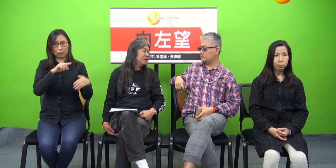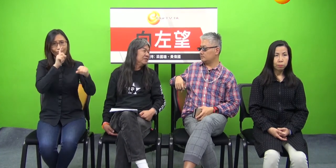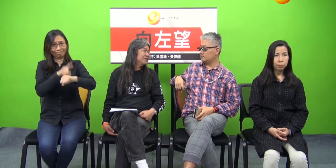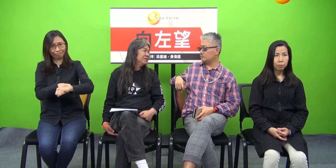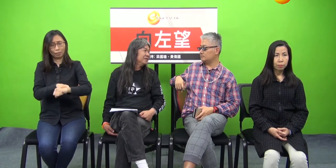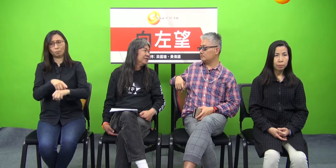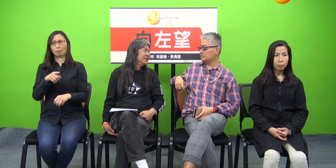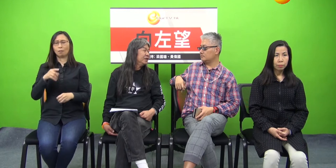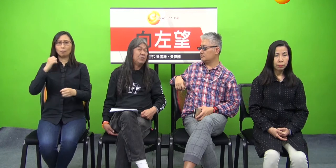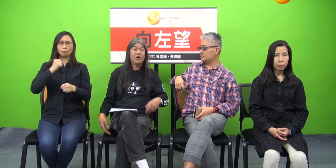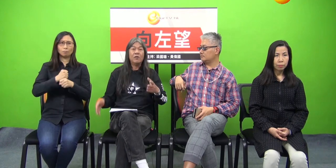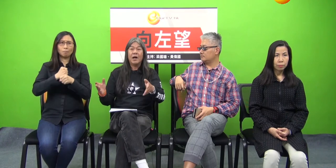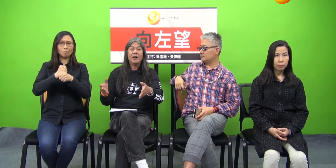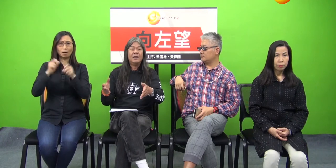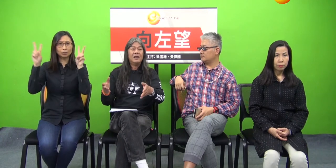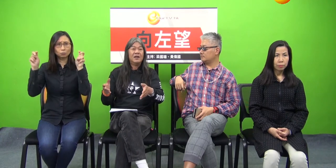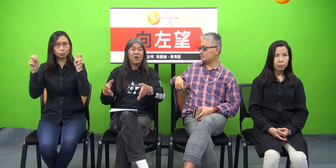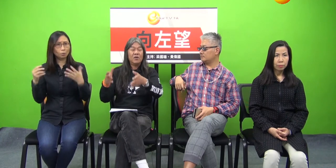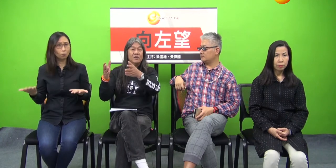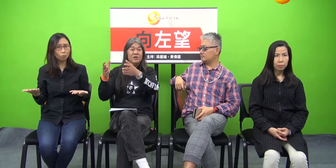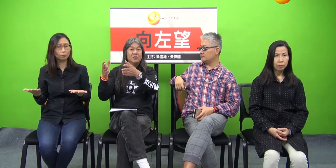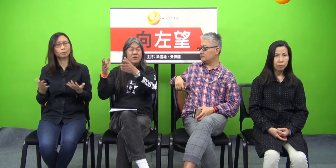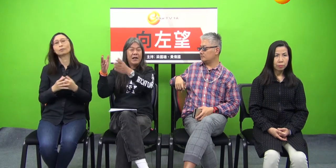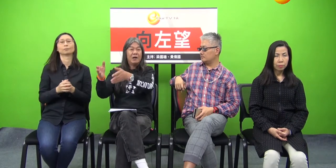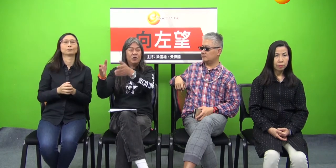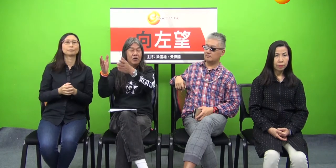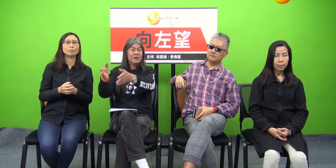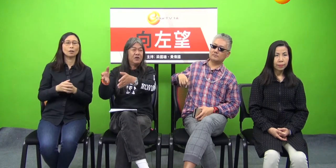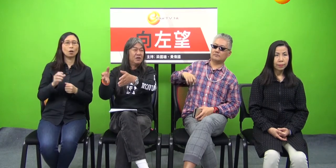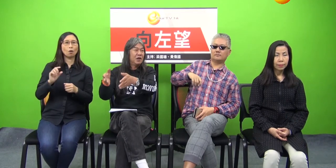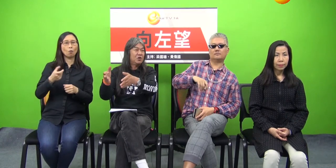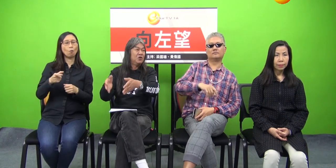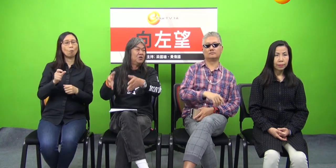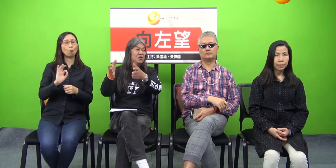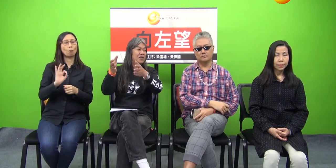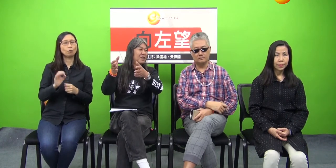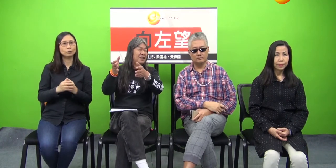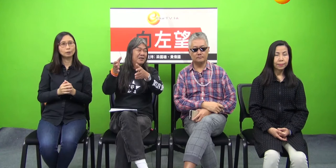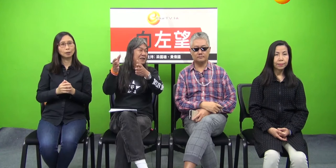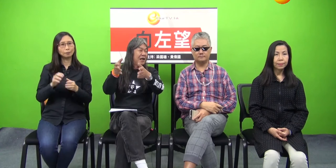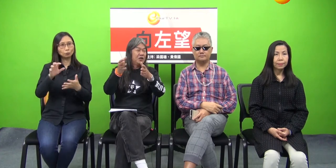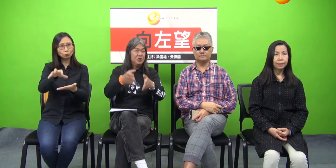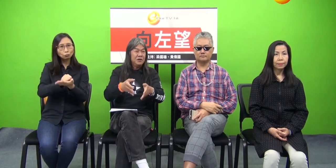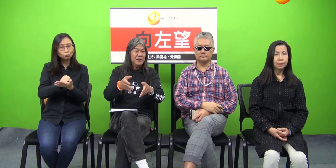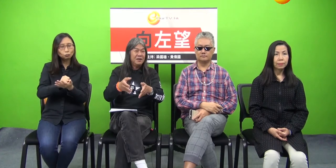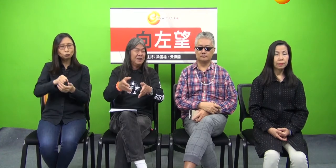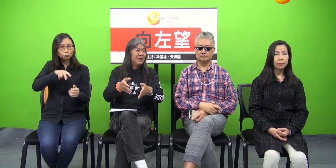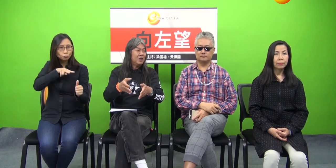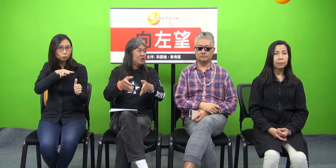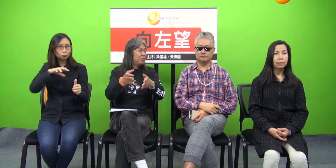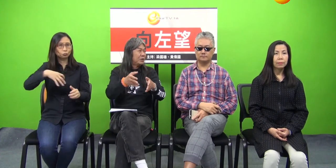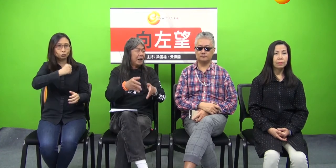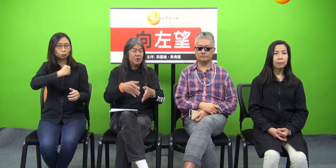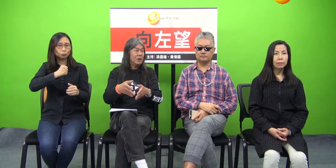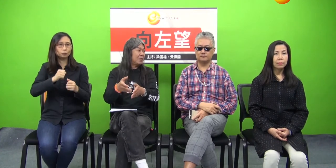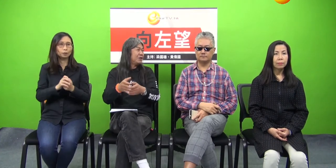來的？不是講話，當無產階級奪咗政權之後，隨住時間的轉移，個